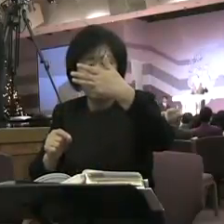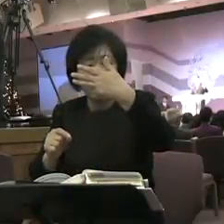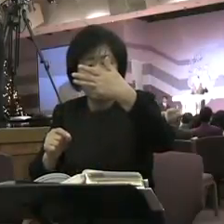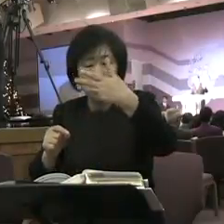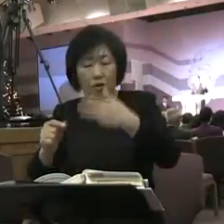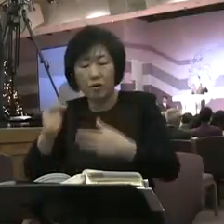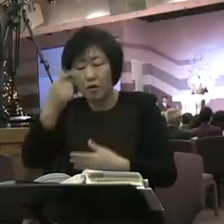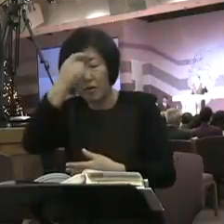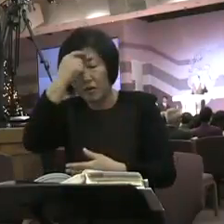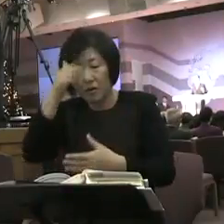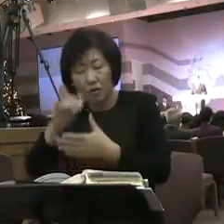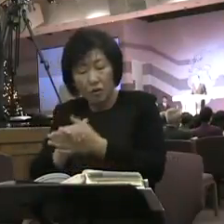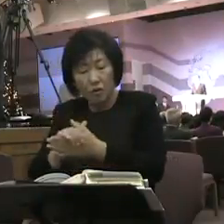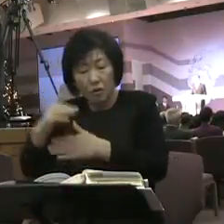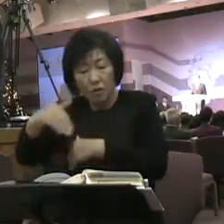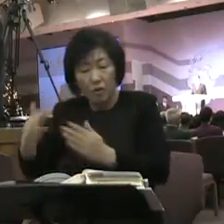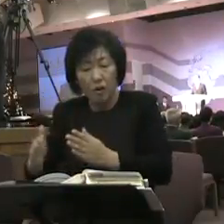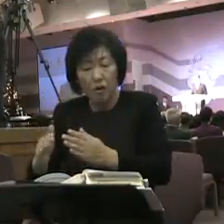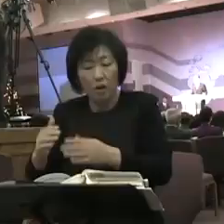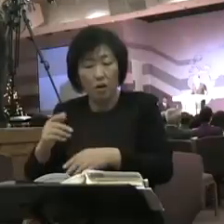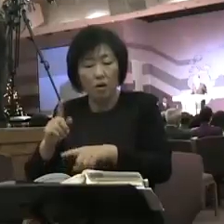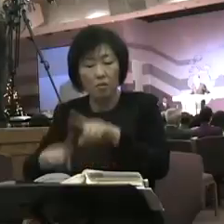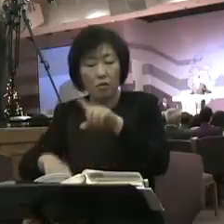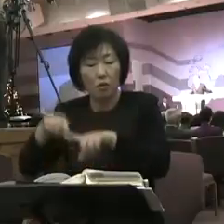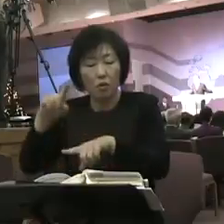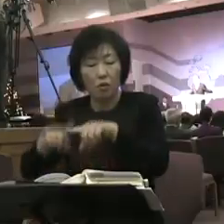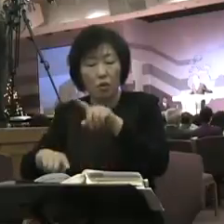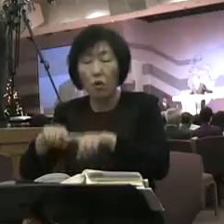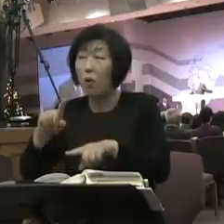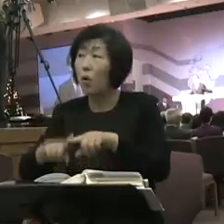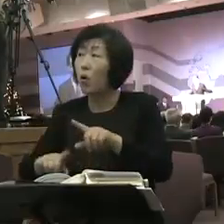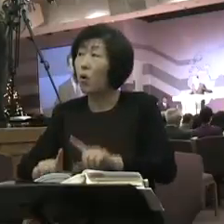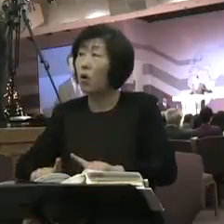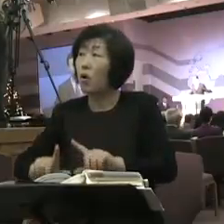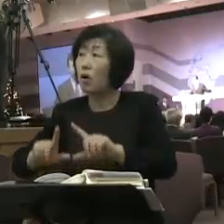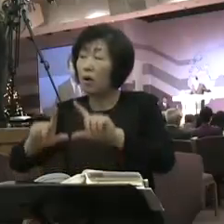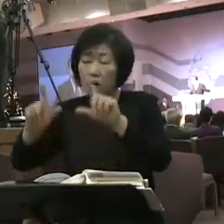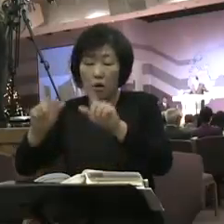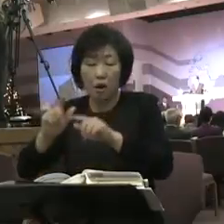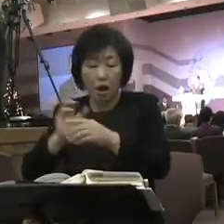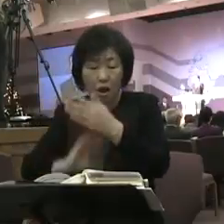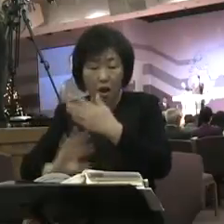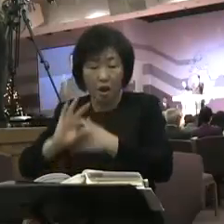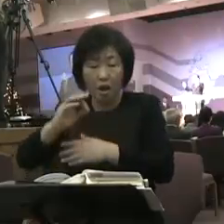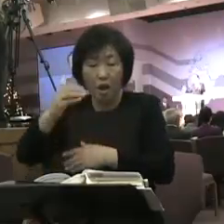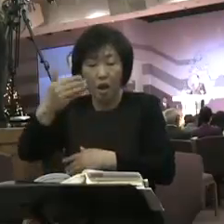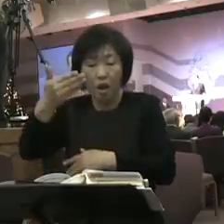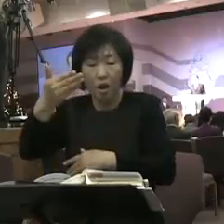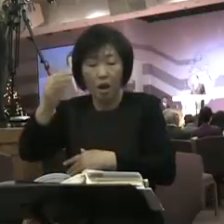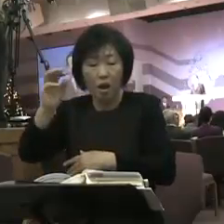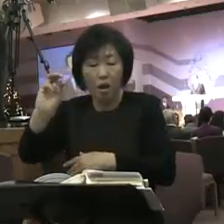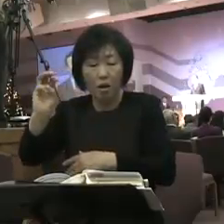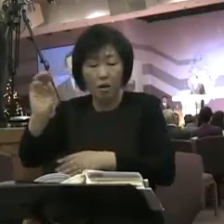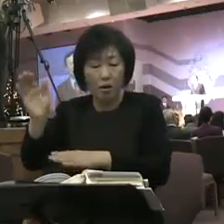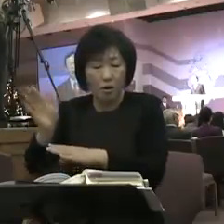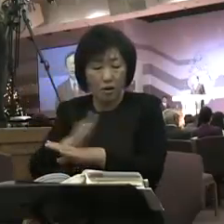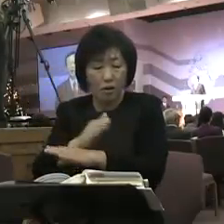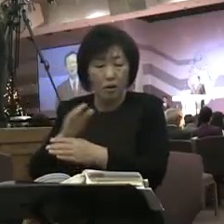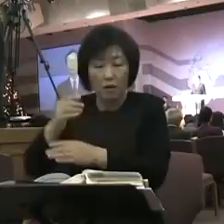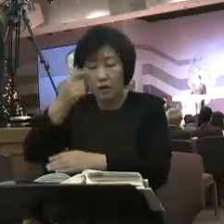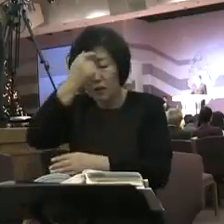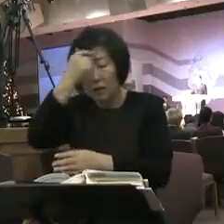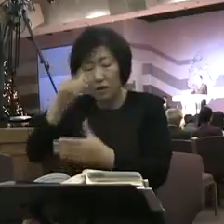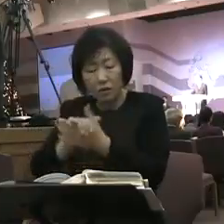이 본당에서 9시 반부터 모여서 이 기도하는 이 사역에 여러분들이 계속하여 힘을 모아주시고